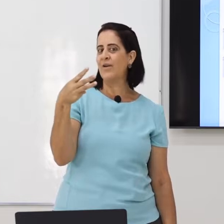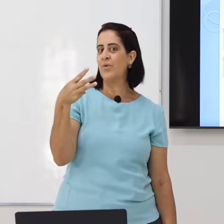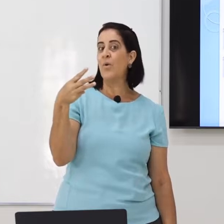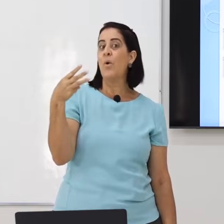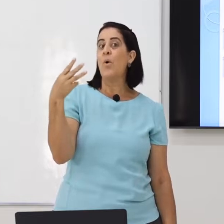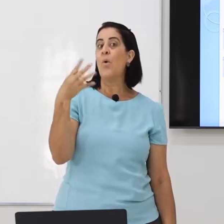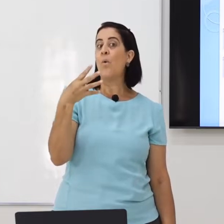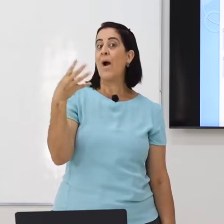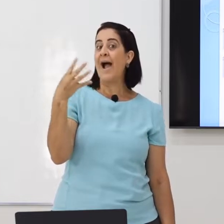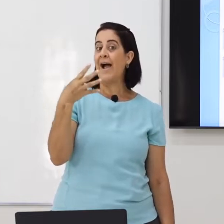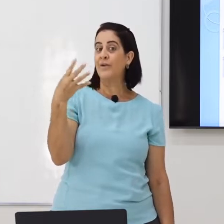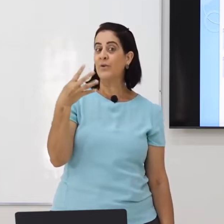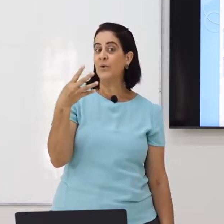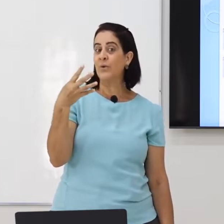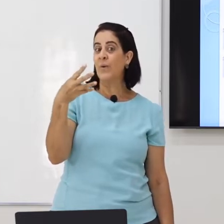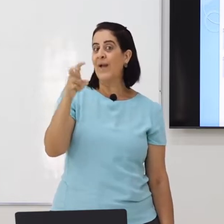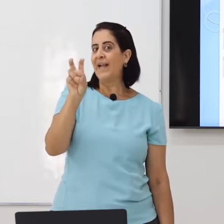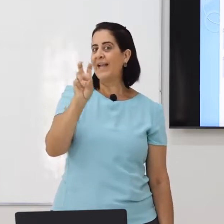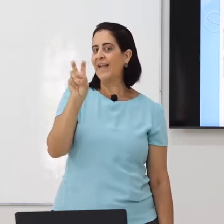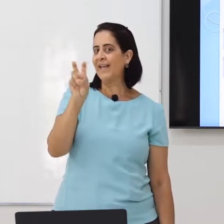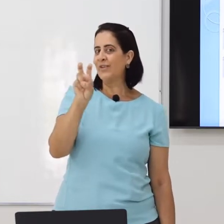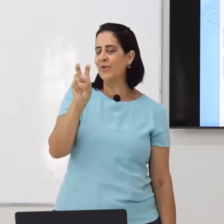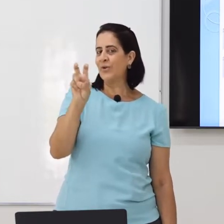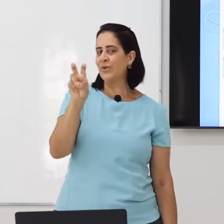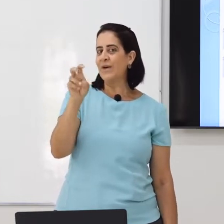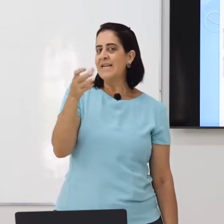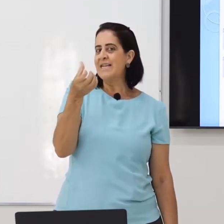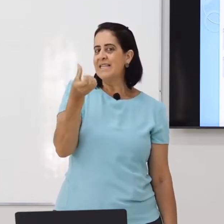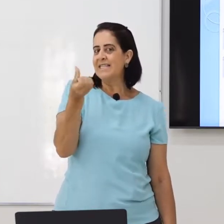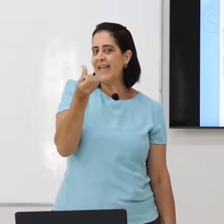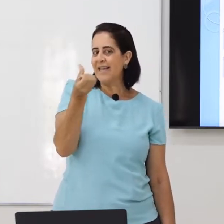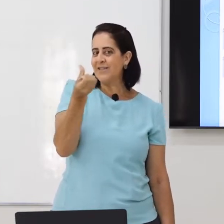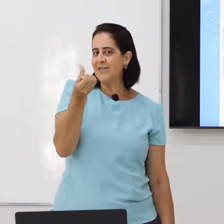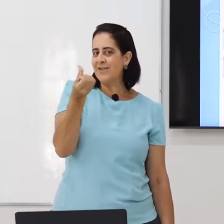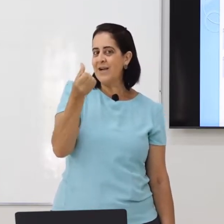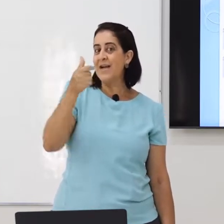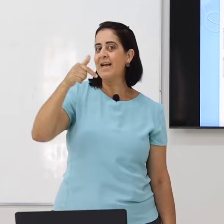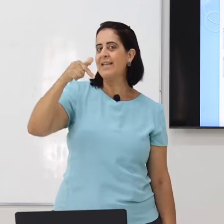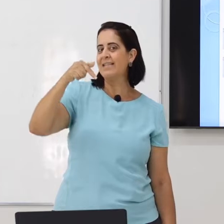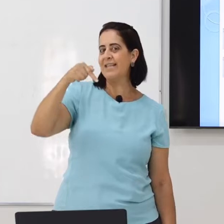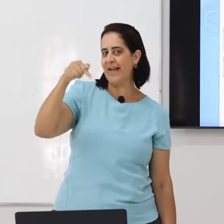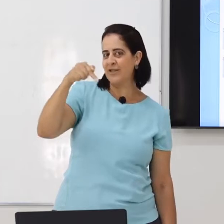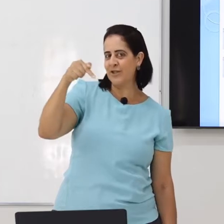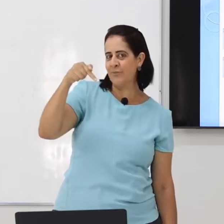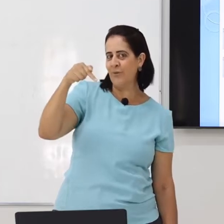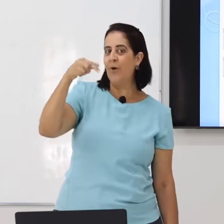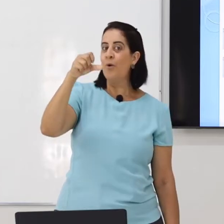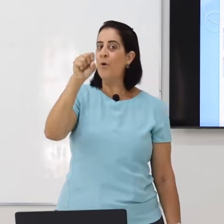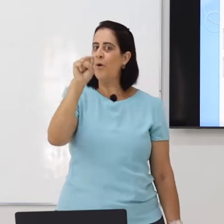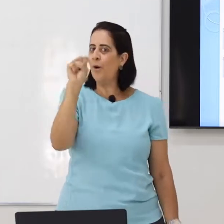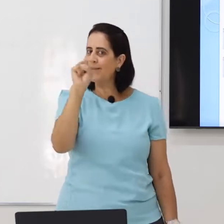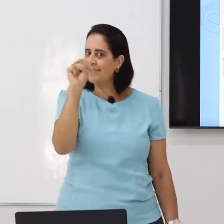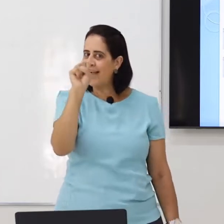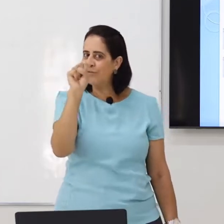terceiro, quarto, quinto, sexto, sétimo,